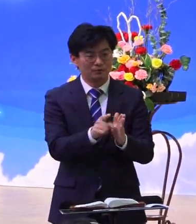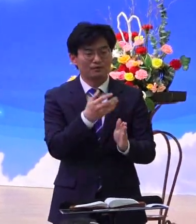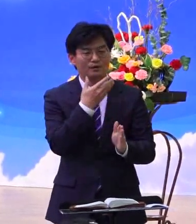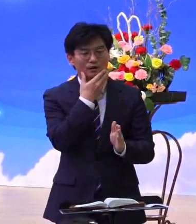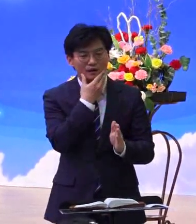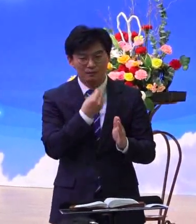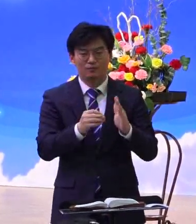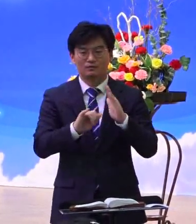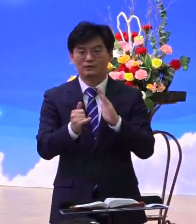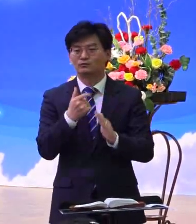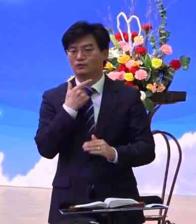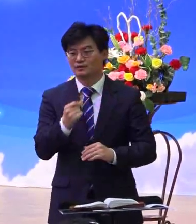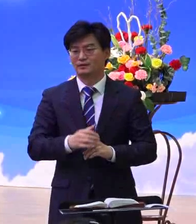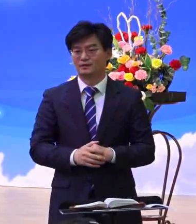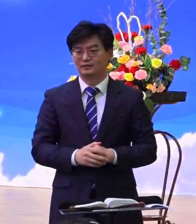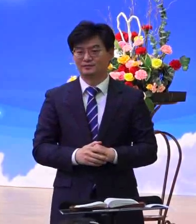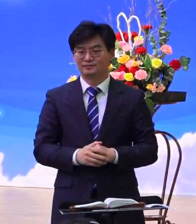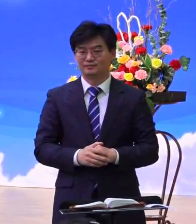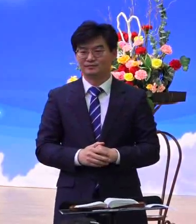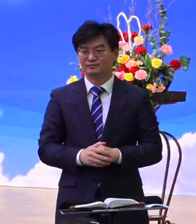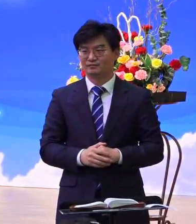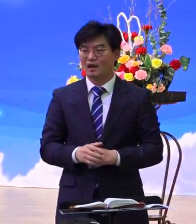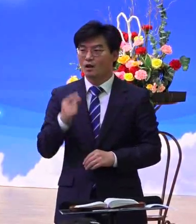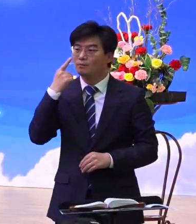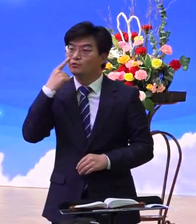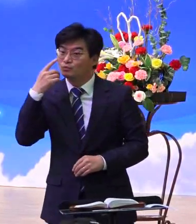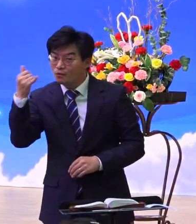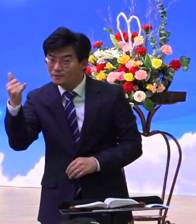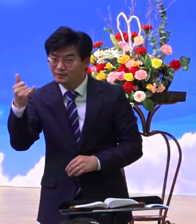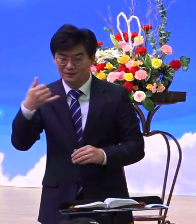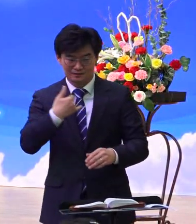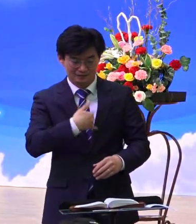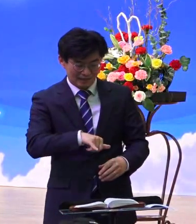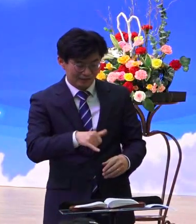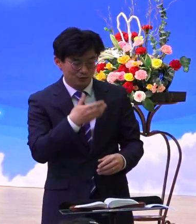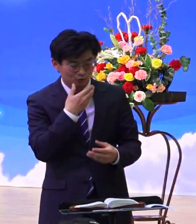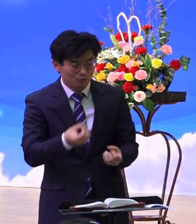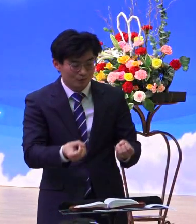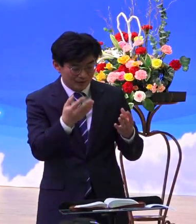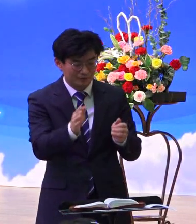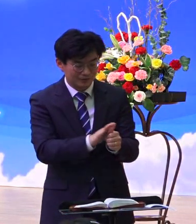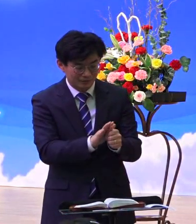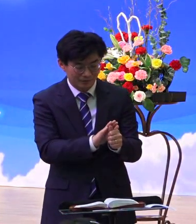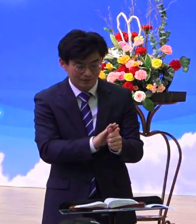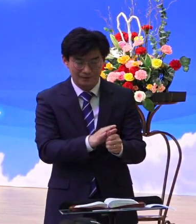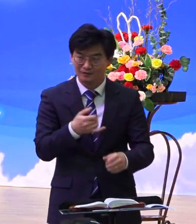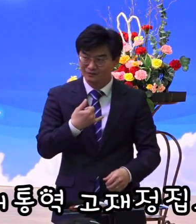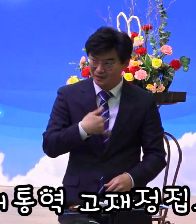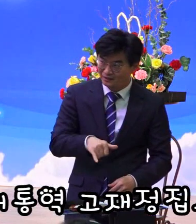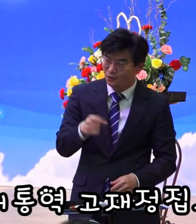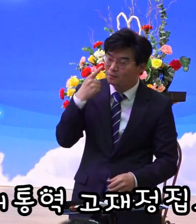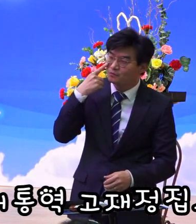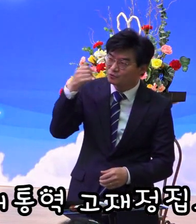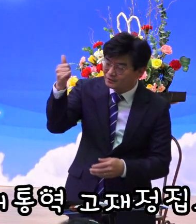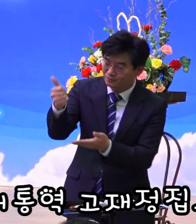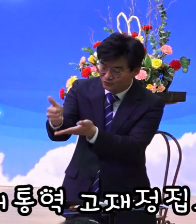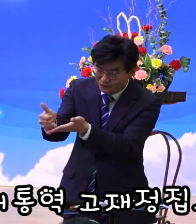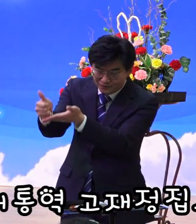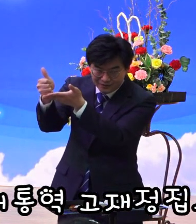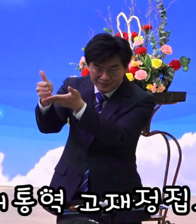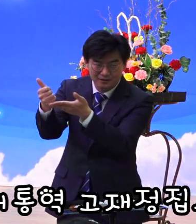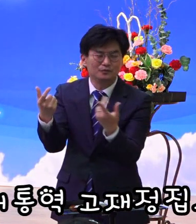자녀들을 사랑하며 축복하고 우리 자녀들은 부모님께 감사하고 부모님을 사랑하는 그런 가정이 아닌가 생각합니다.